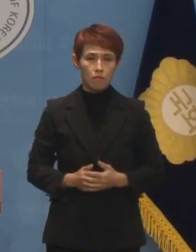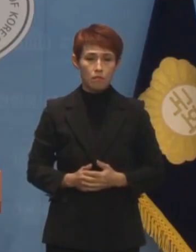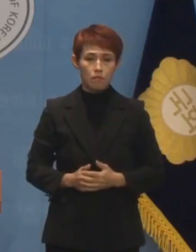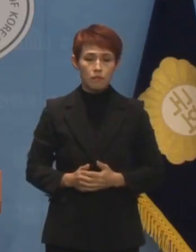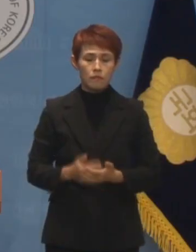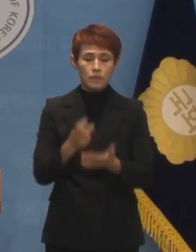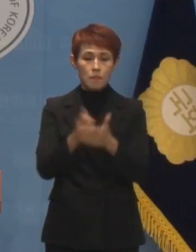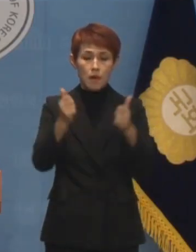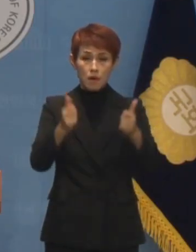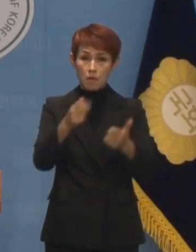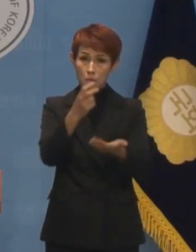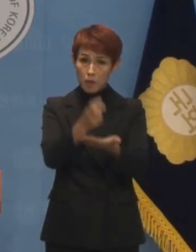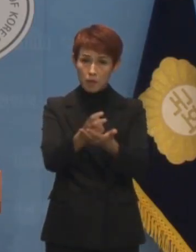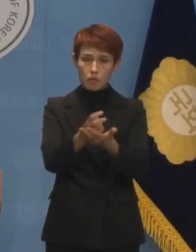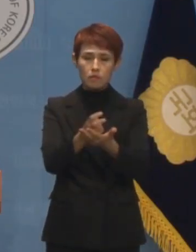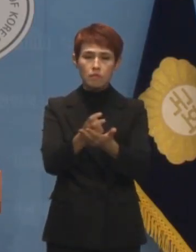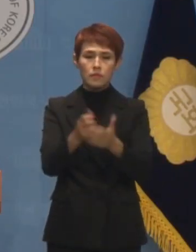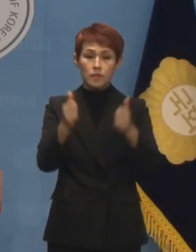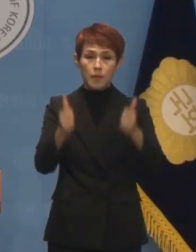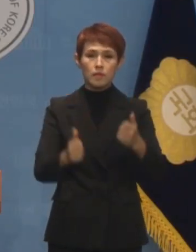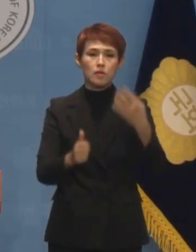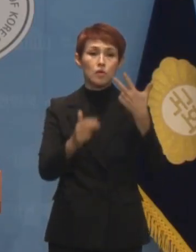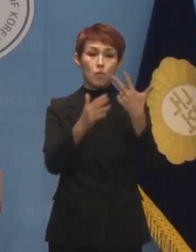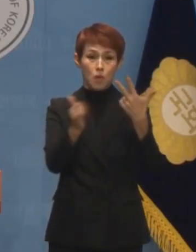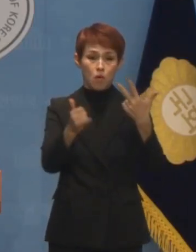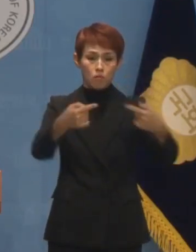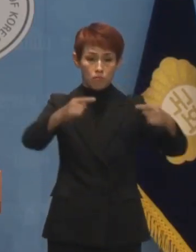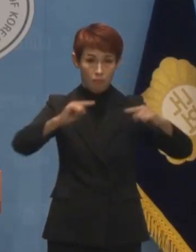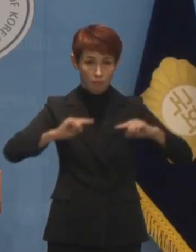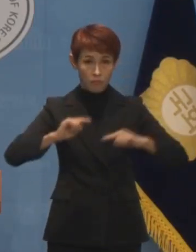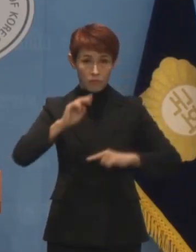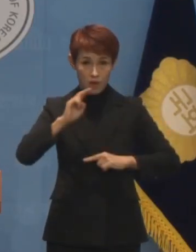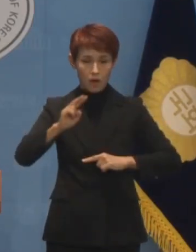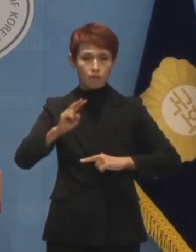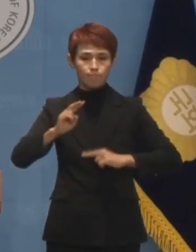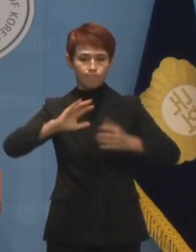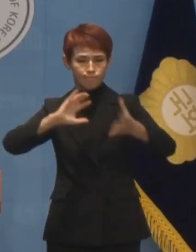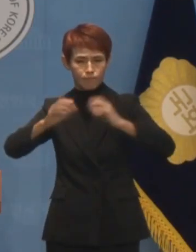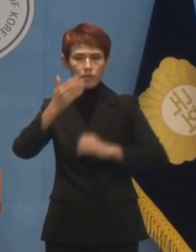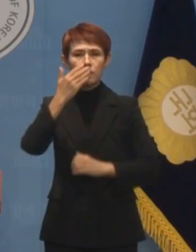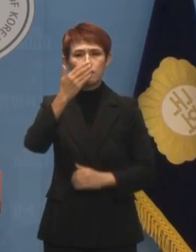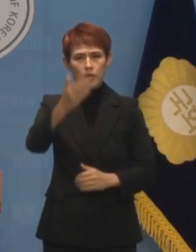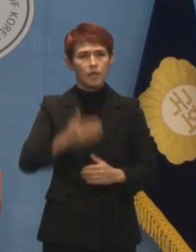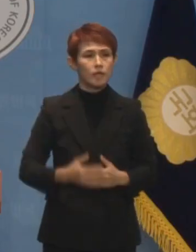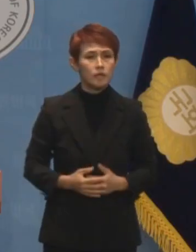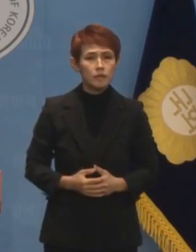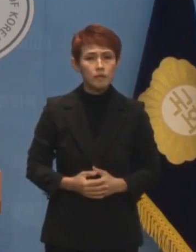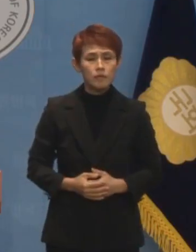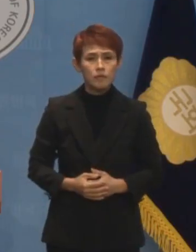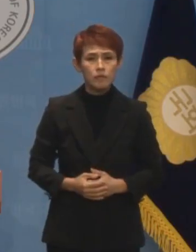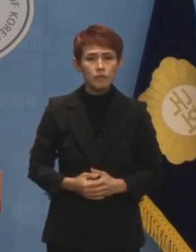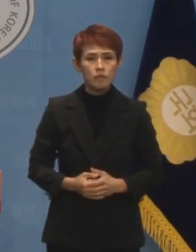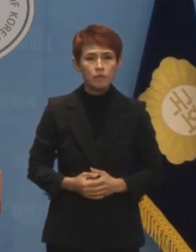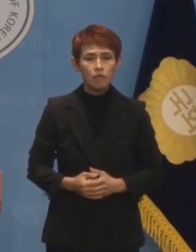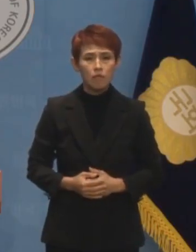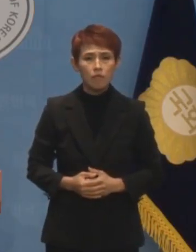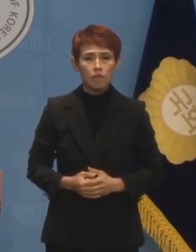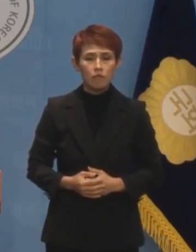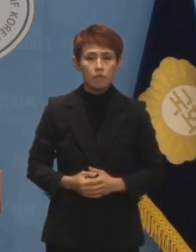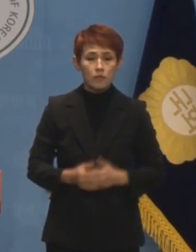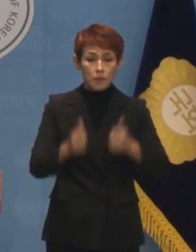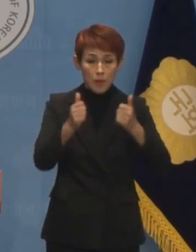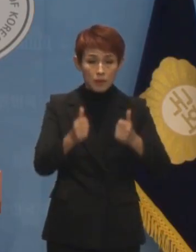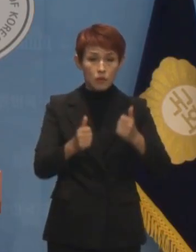헌법재판소법은 재판관 7명 이상의 출석으로 사건을 심리하도록 규정하고 있기 때문에